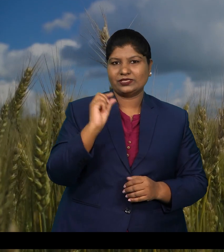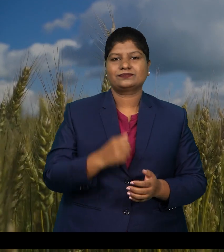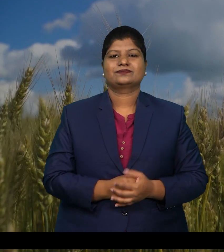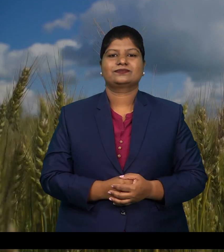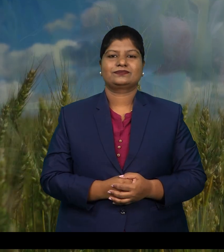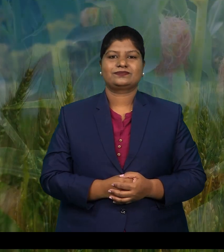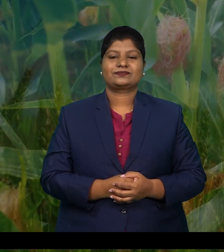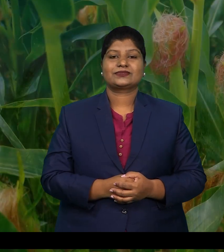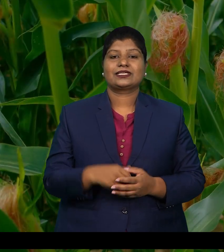గోధుమ,